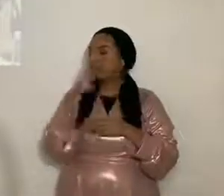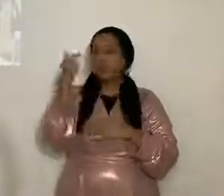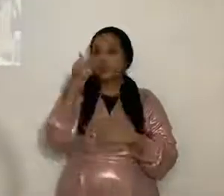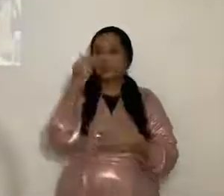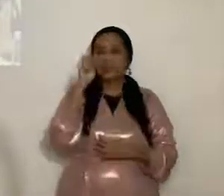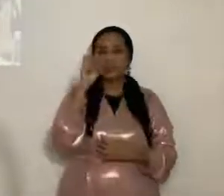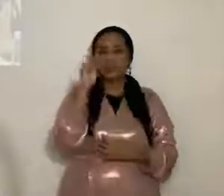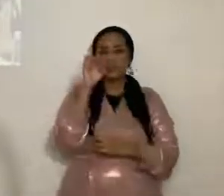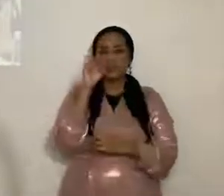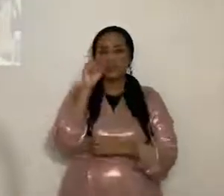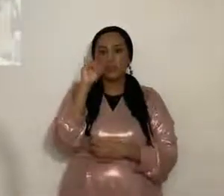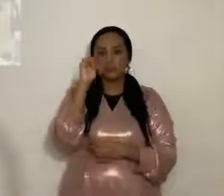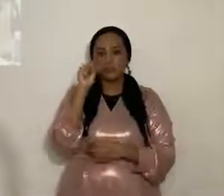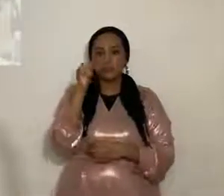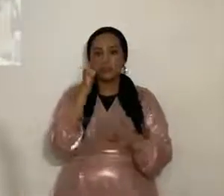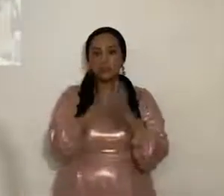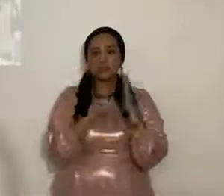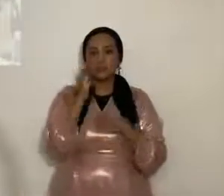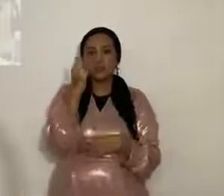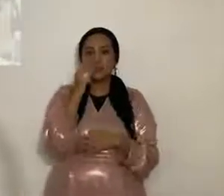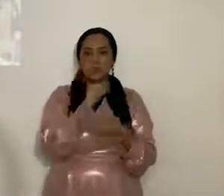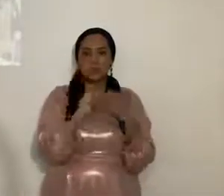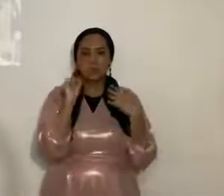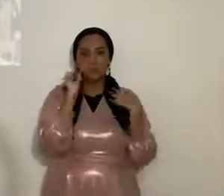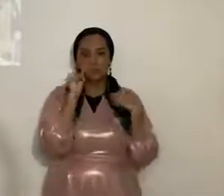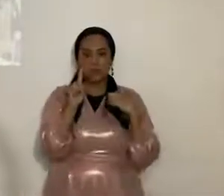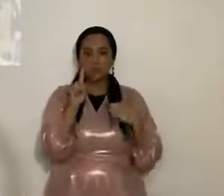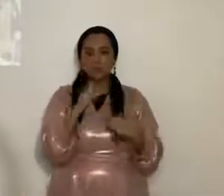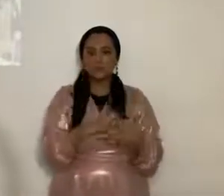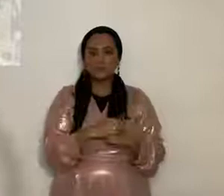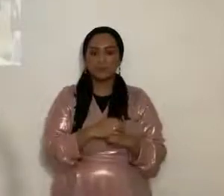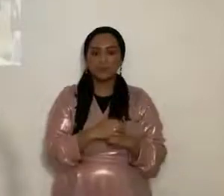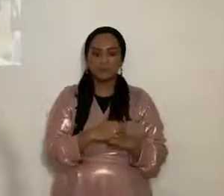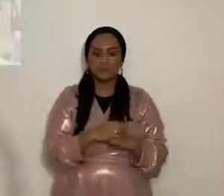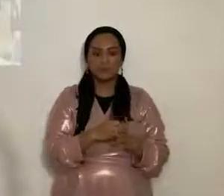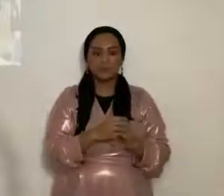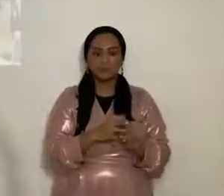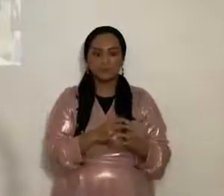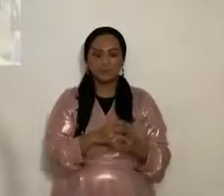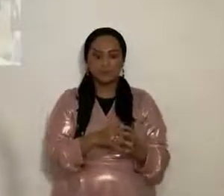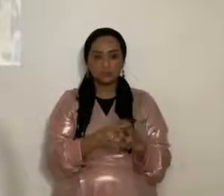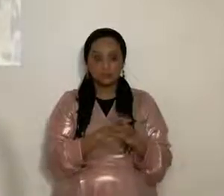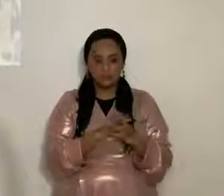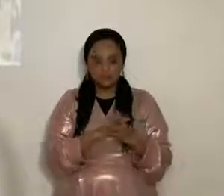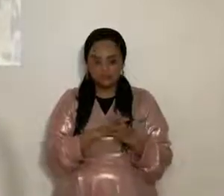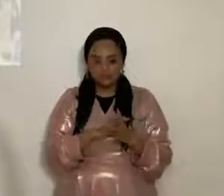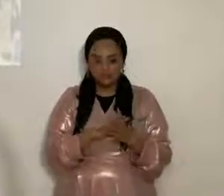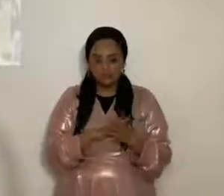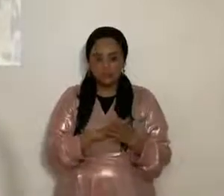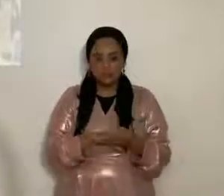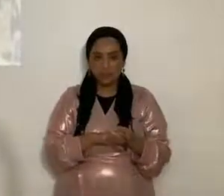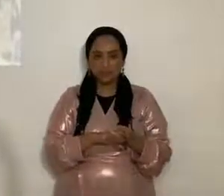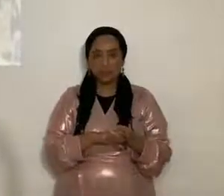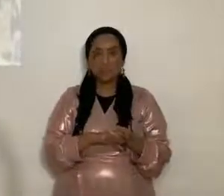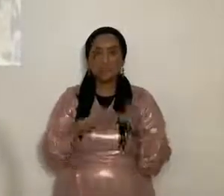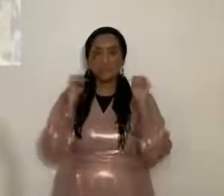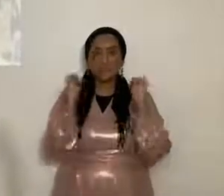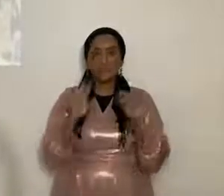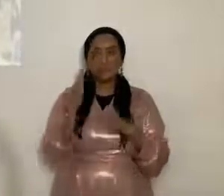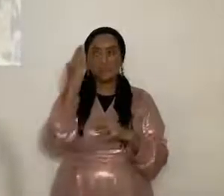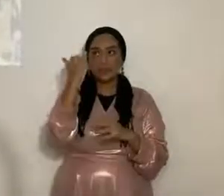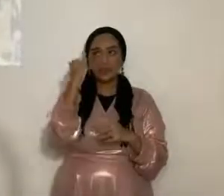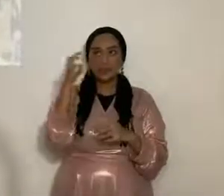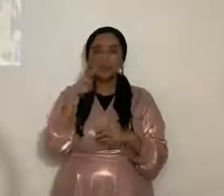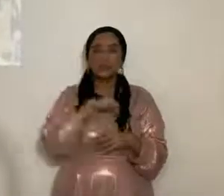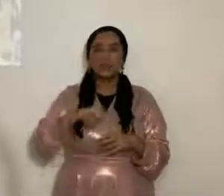Génesis capítulo 12, verso 1. Génesis capítulo 12, verso 1. Bendito es Yahshua Mashiach, que